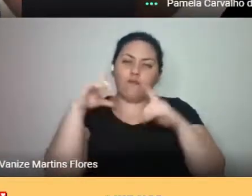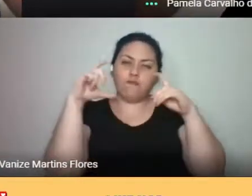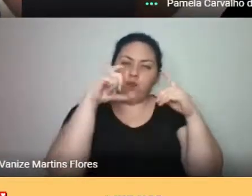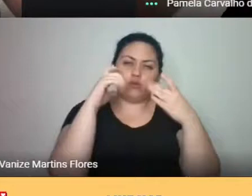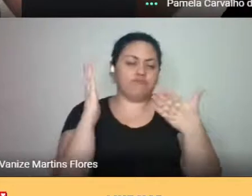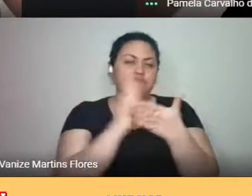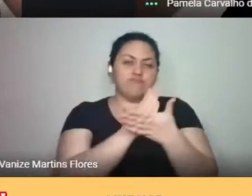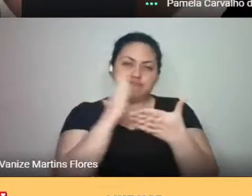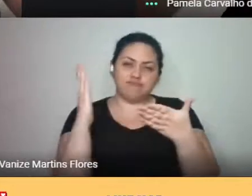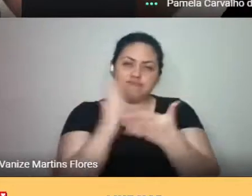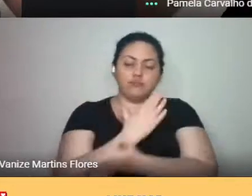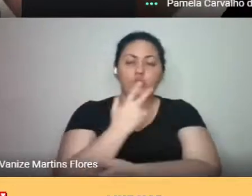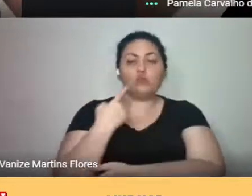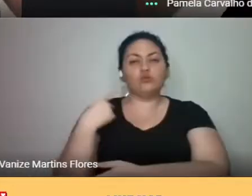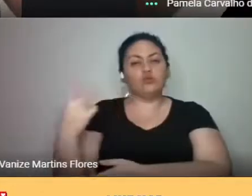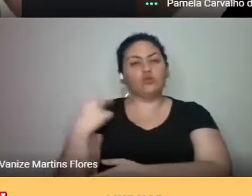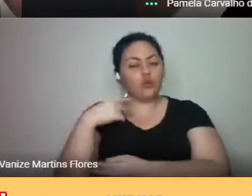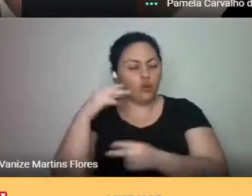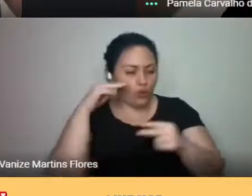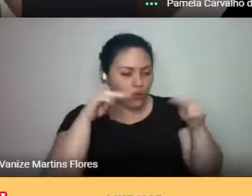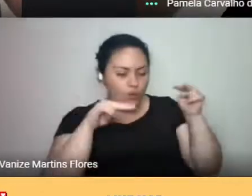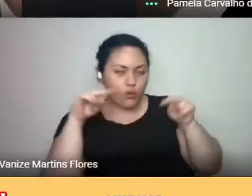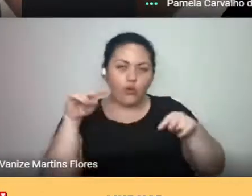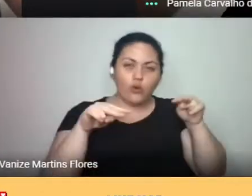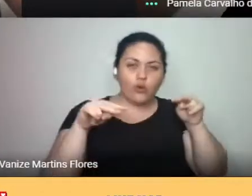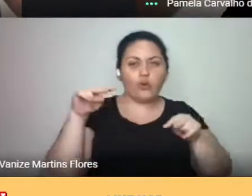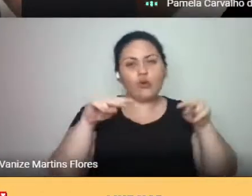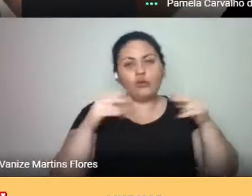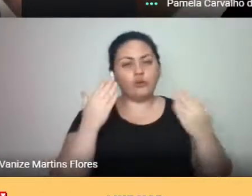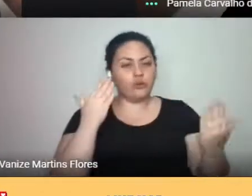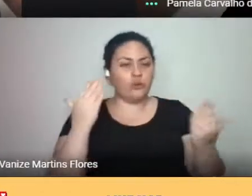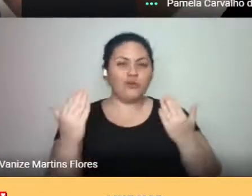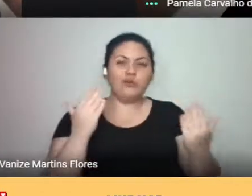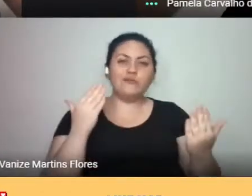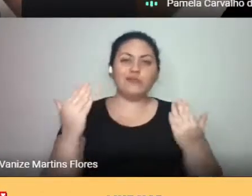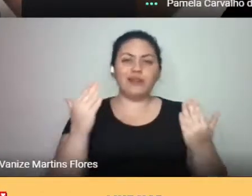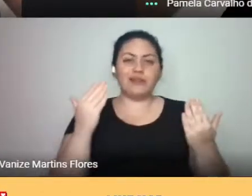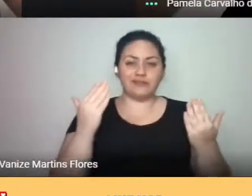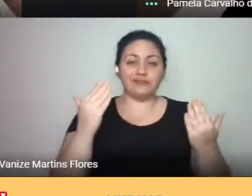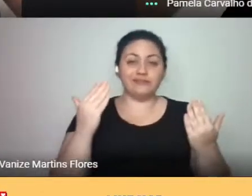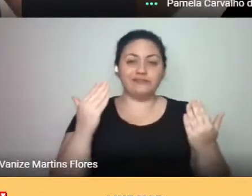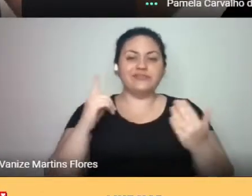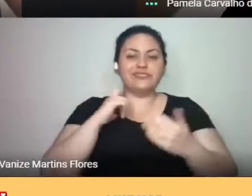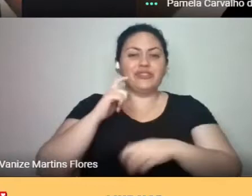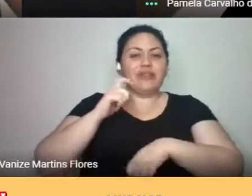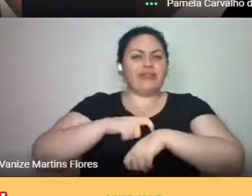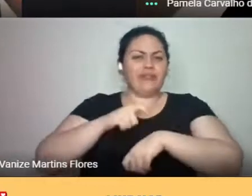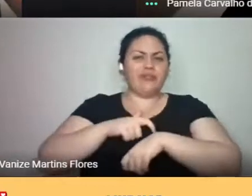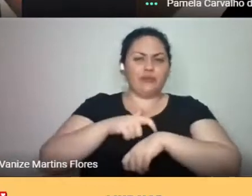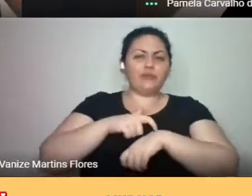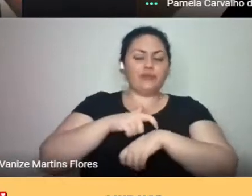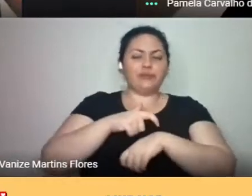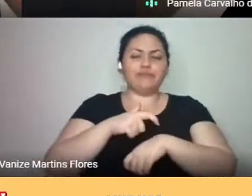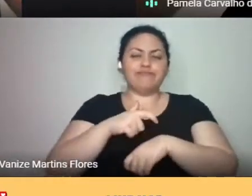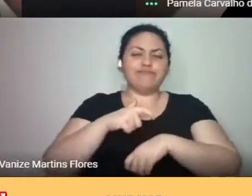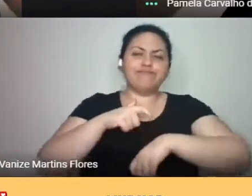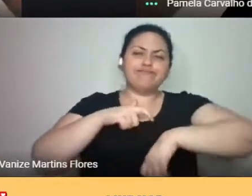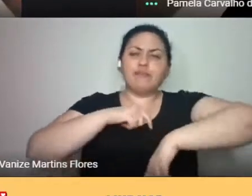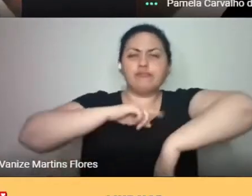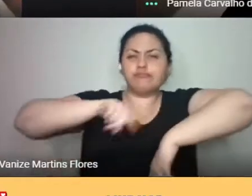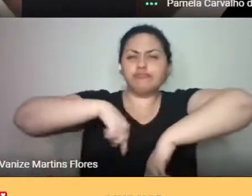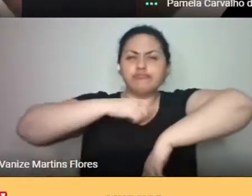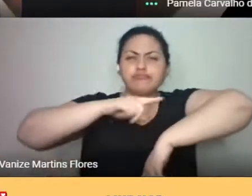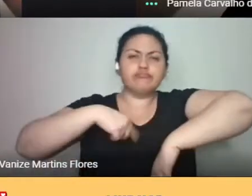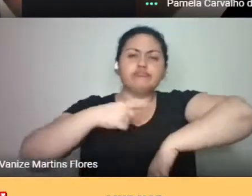dois entretidos ali e fazendo comparação por um longo período de tempo. Né? E aí a